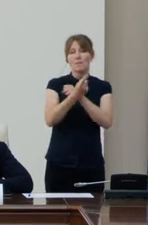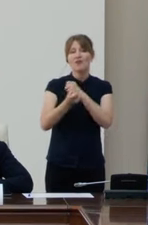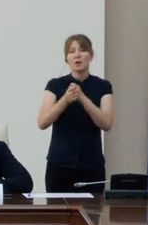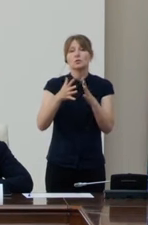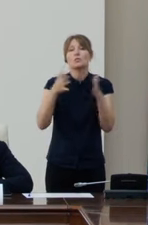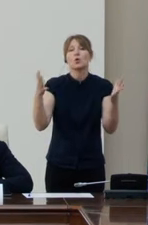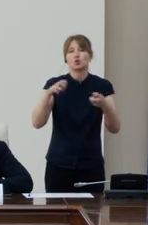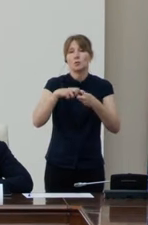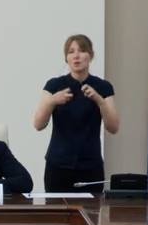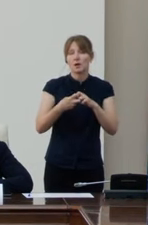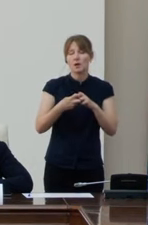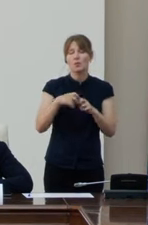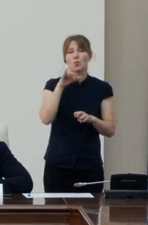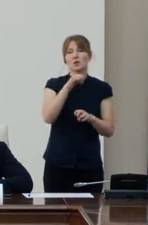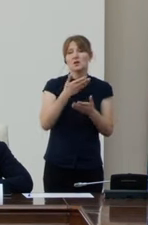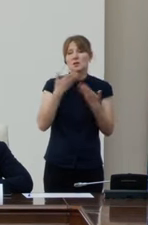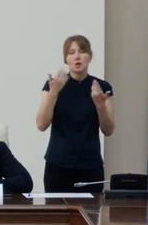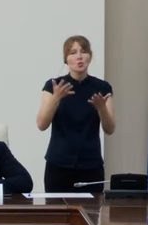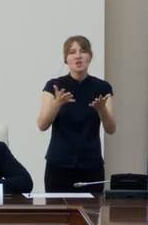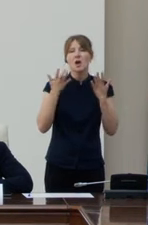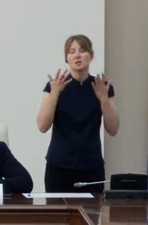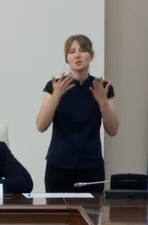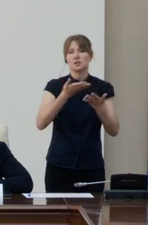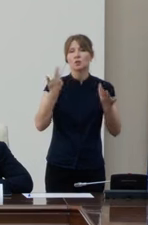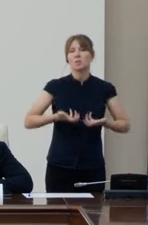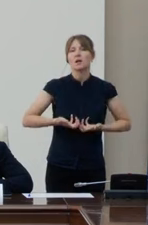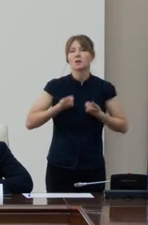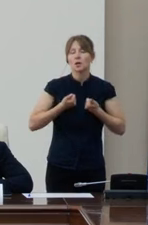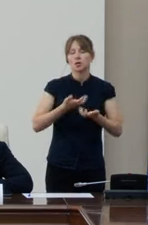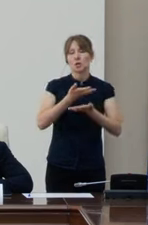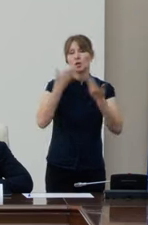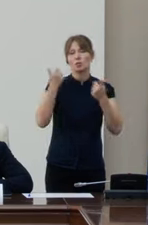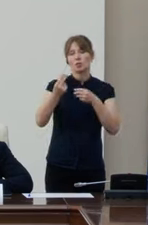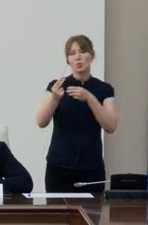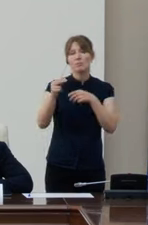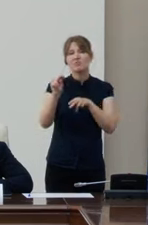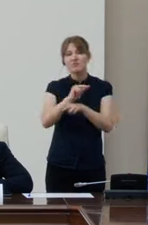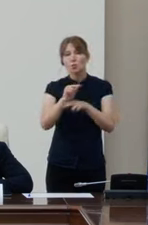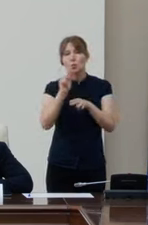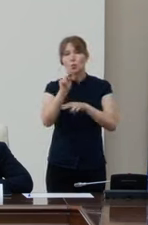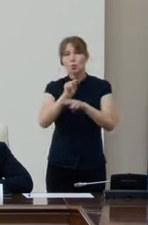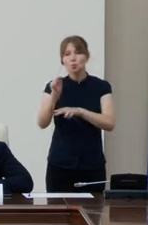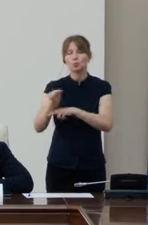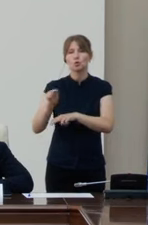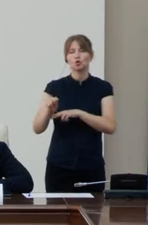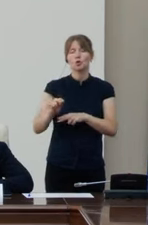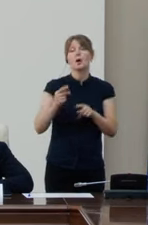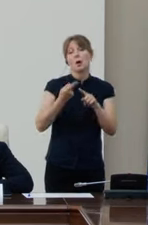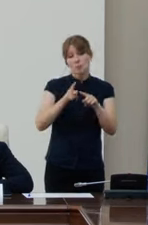primesc claritate, nu primesc instrumente și suport. Mersi foarte mult și vreau să utilizez